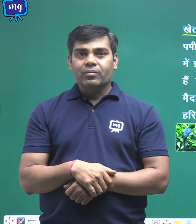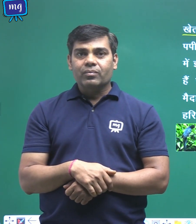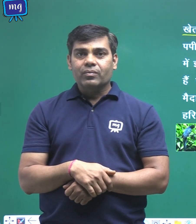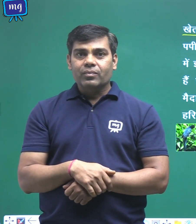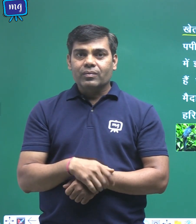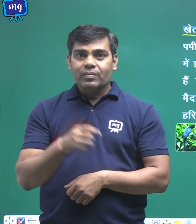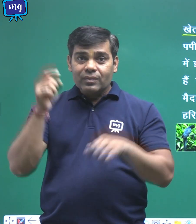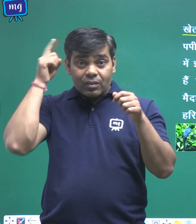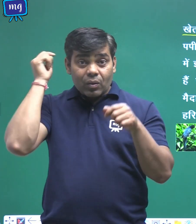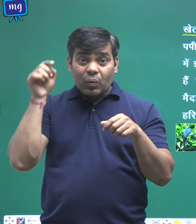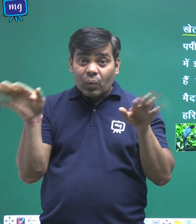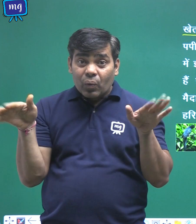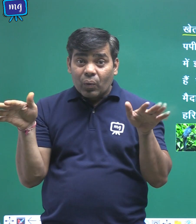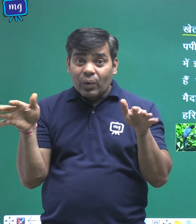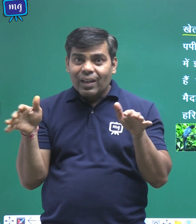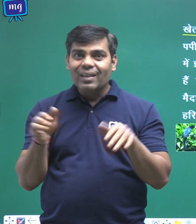कोयल,